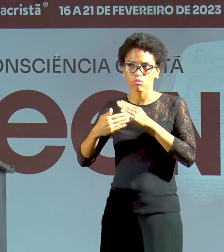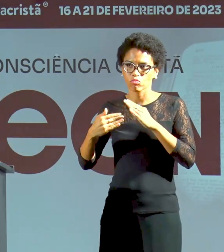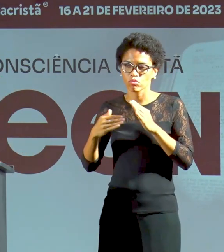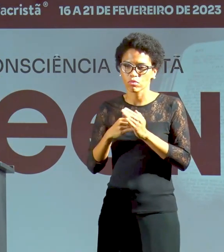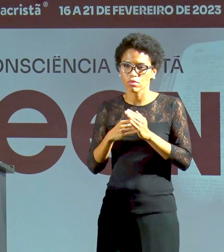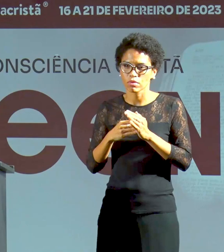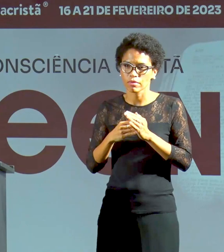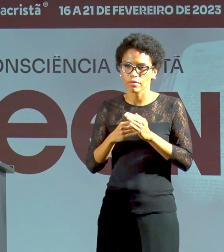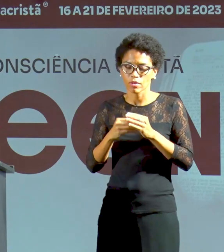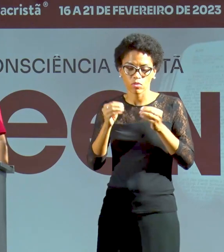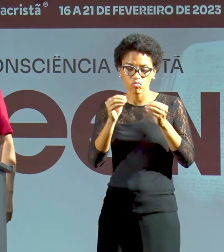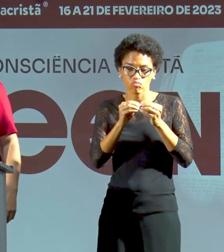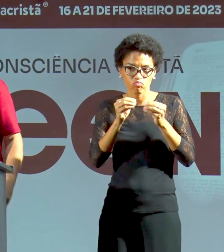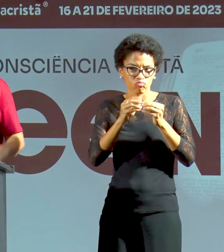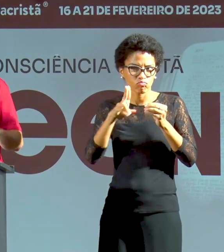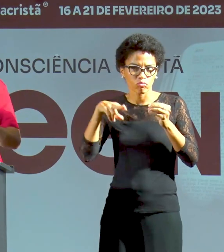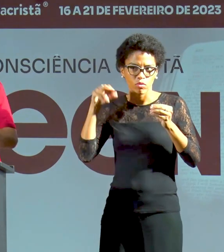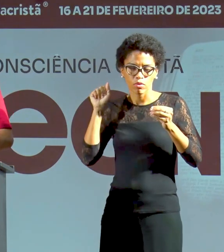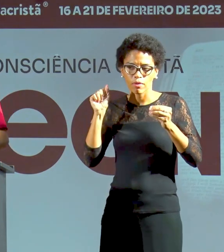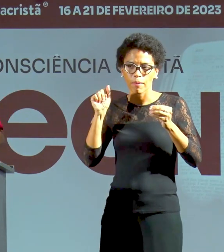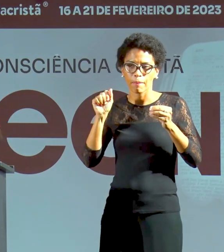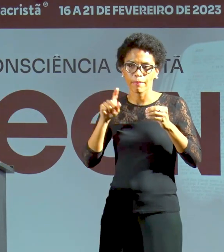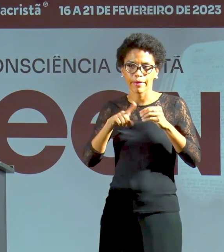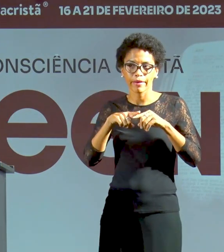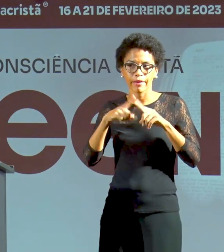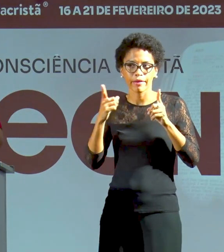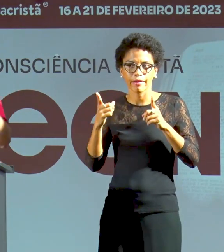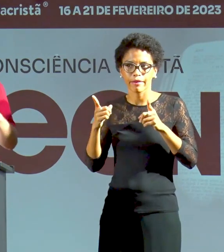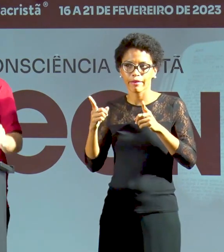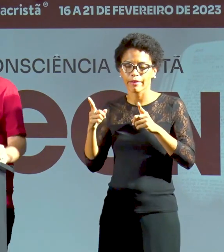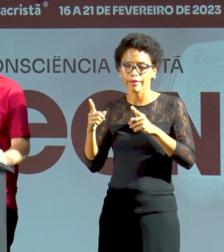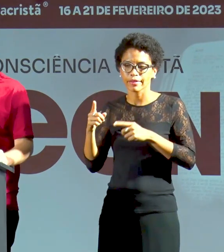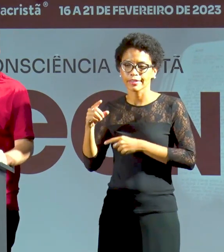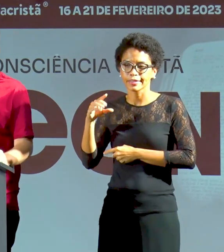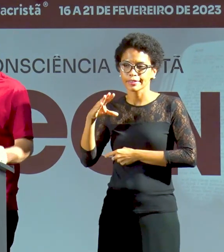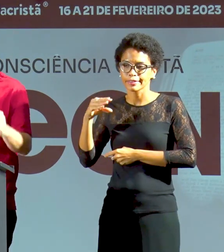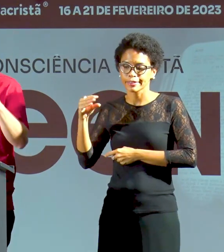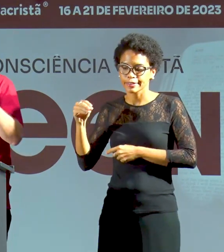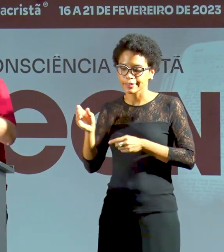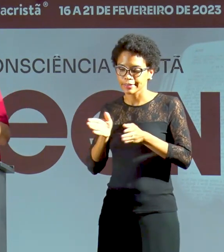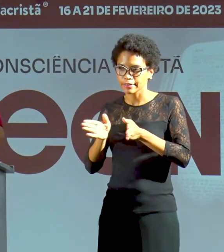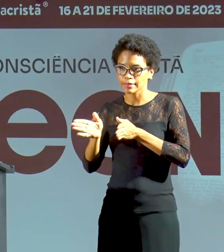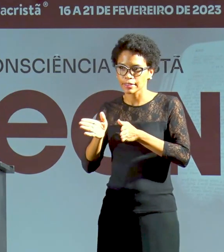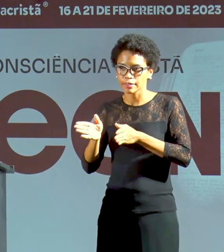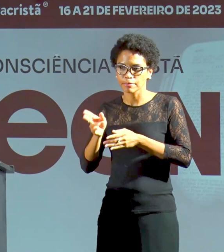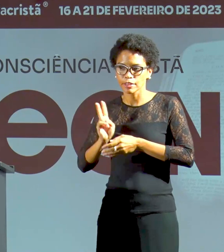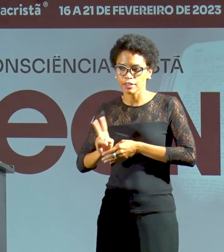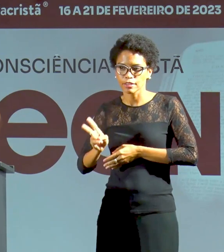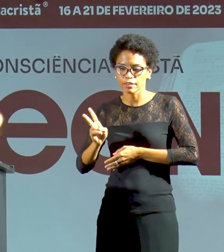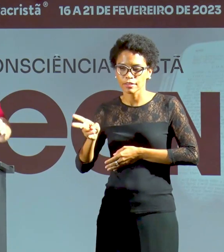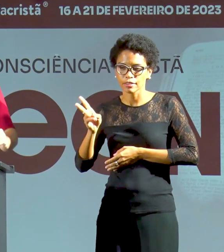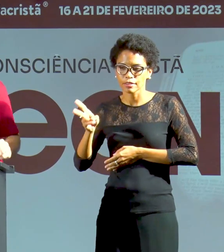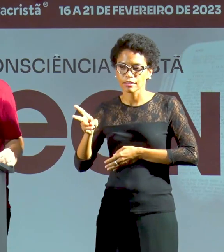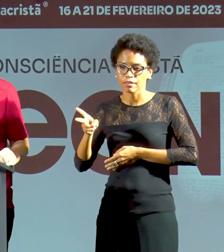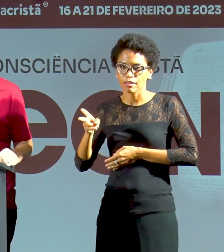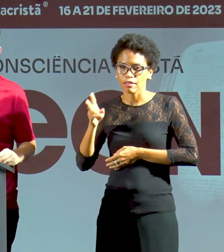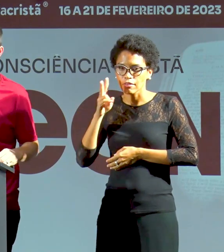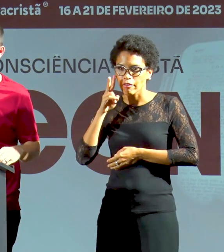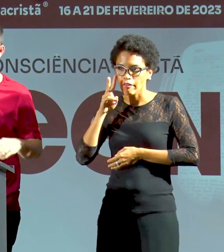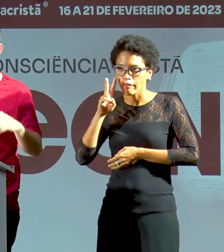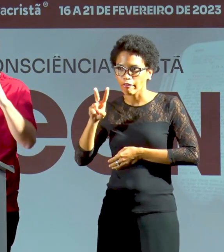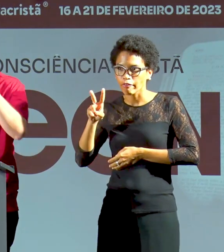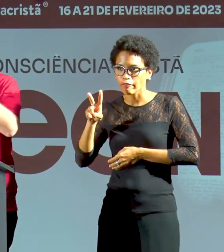sem dar um beijo na boca mas passa um adolescência inteira na pornografia tendo conversas impróprias em grupos de